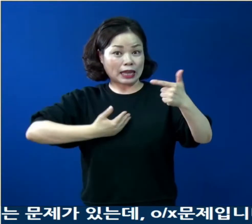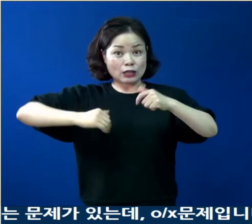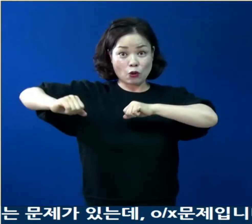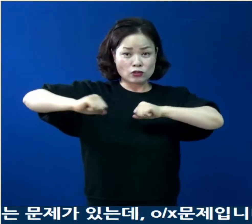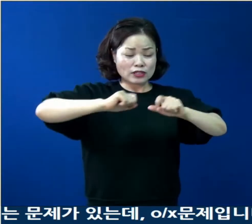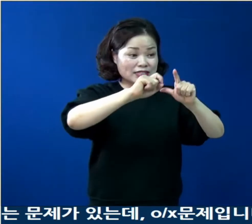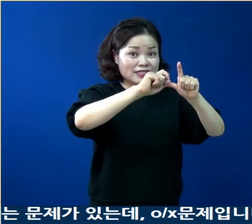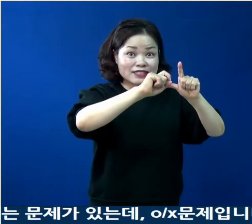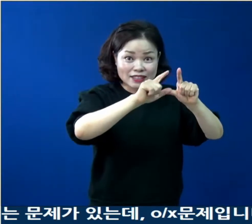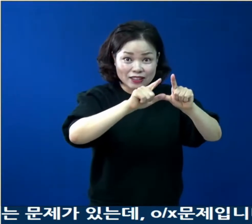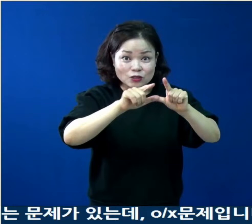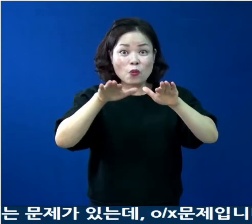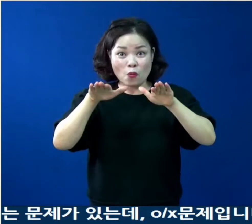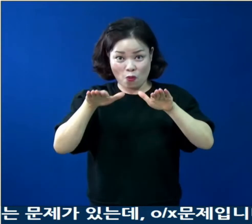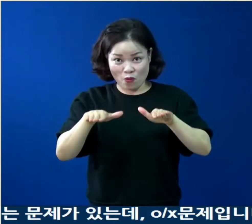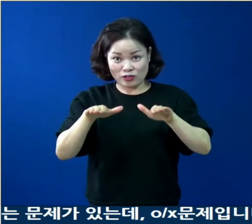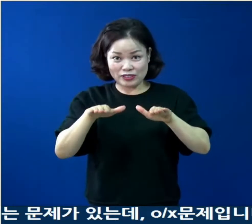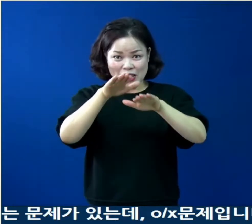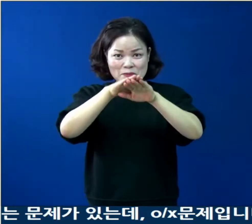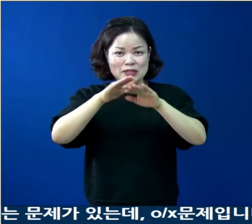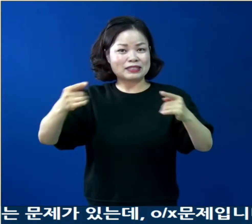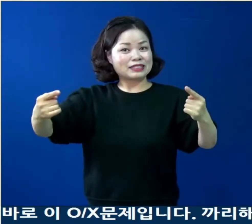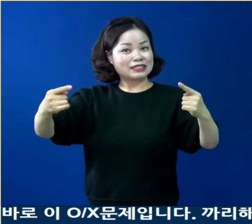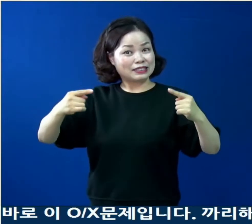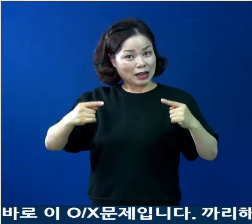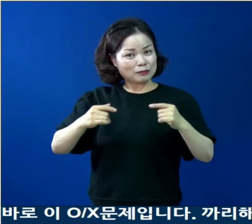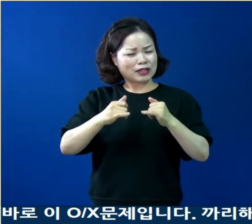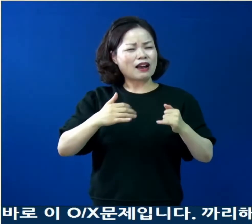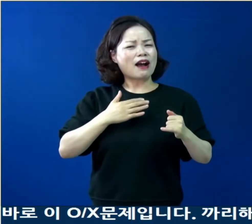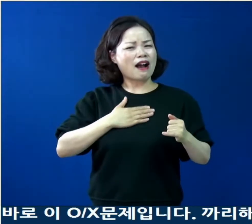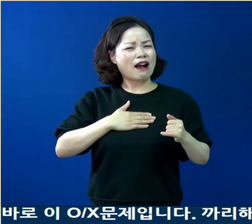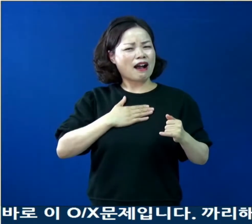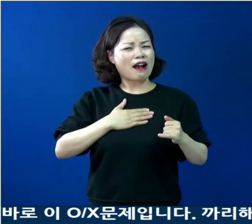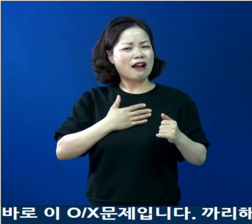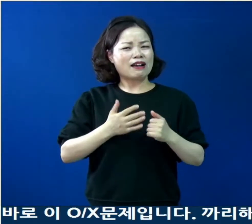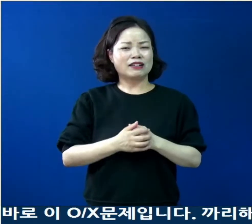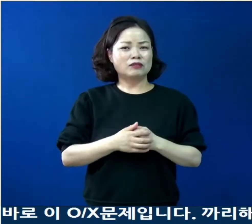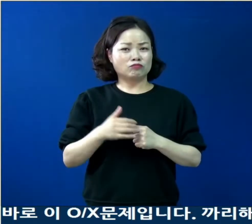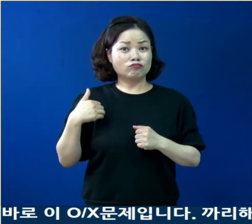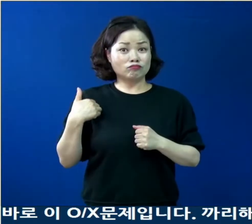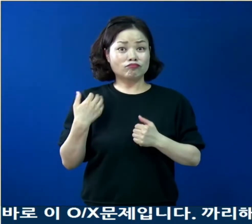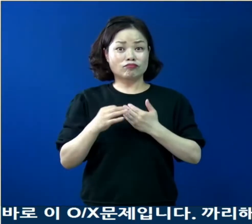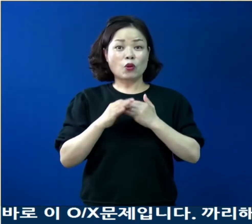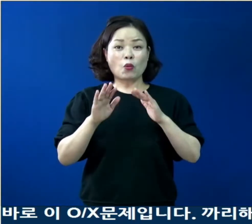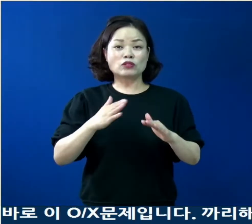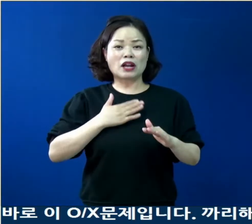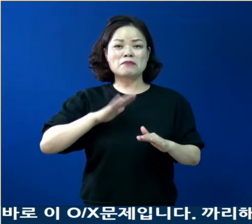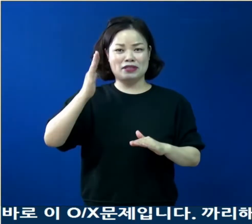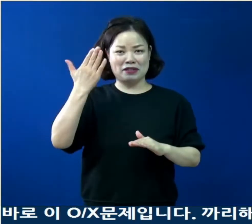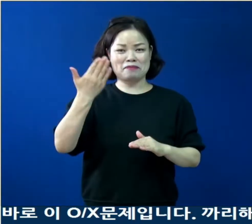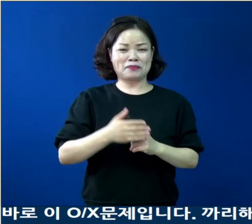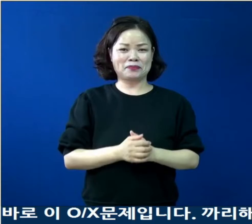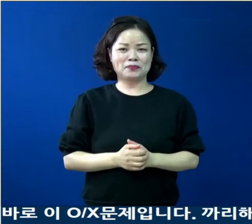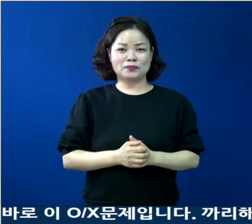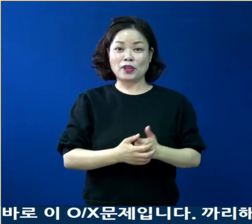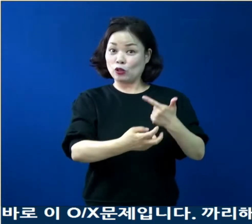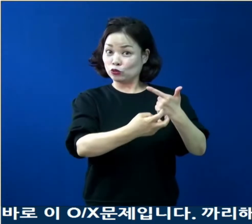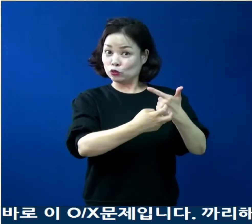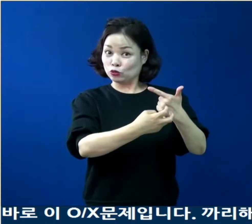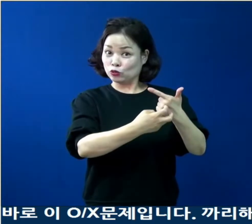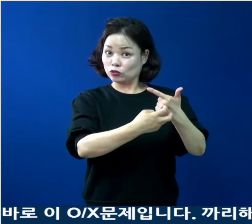것은 대체로 오늘 예배에 참석하시는 분은 아리라 생각이 들고요. 모르셨으면 아시면 됩니다.